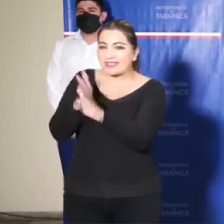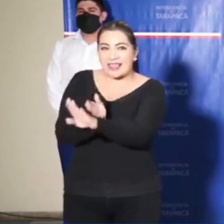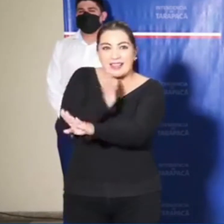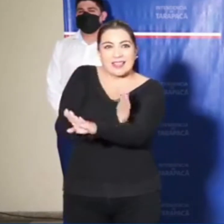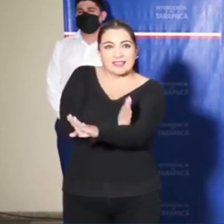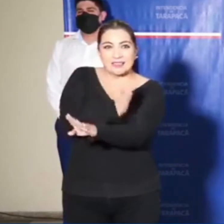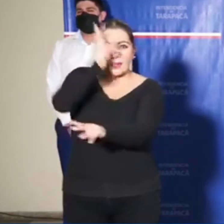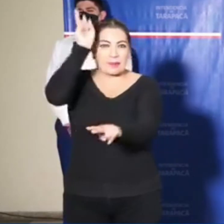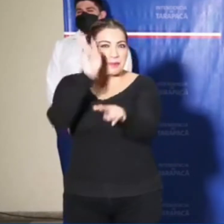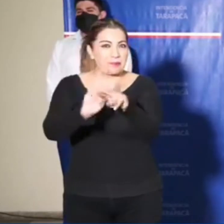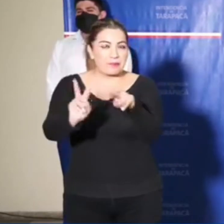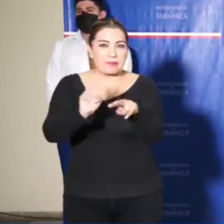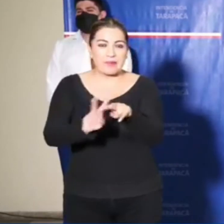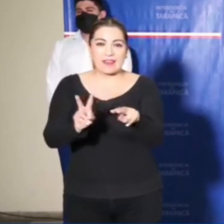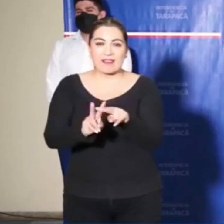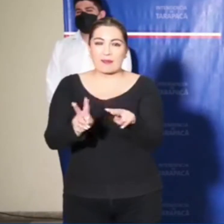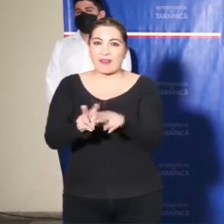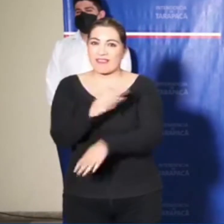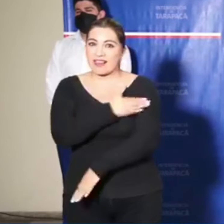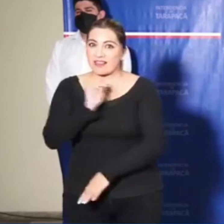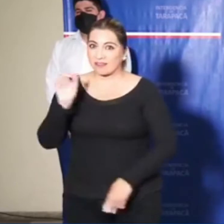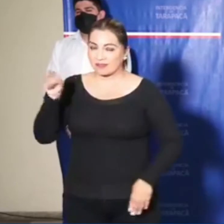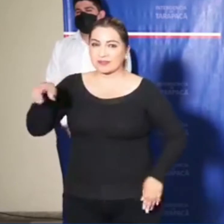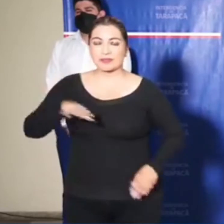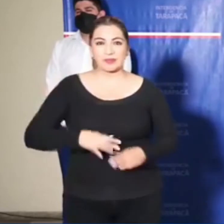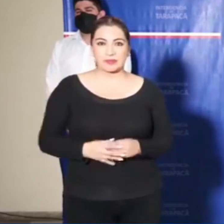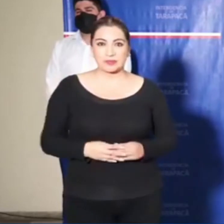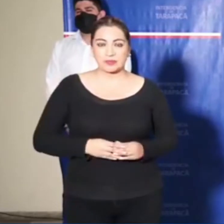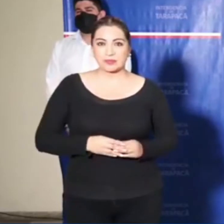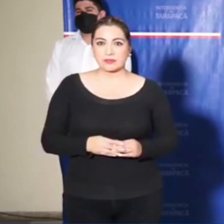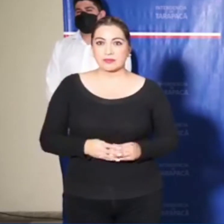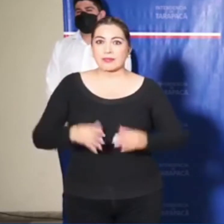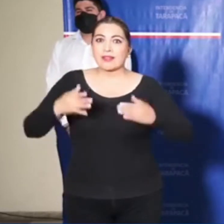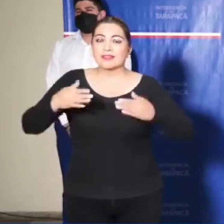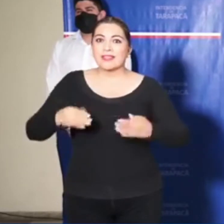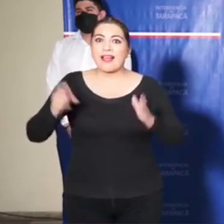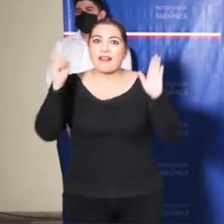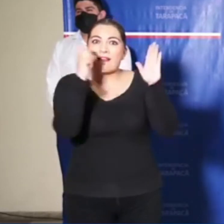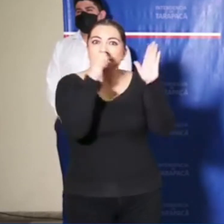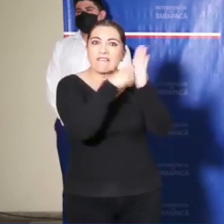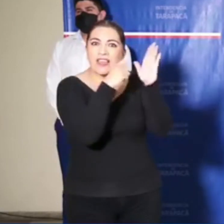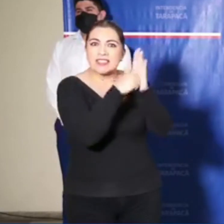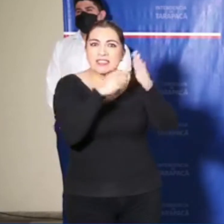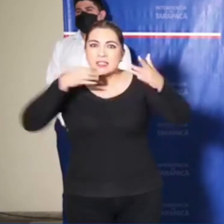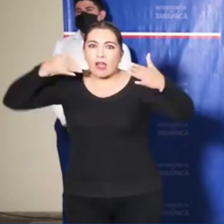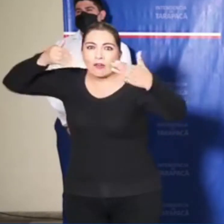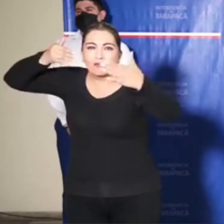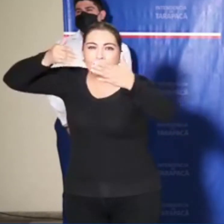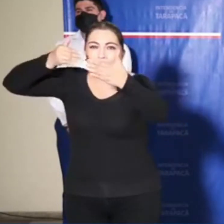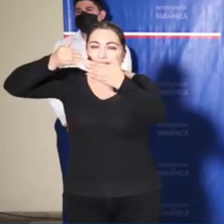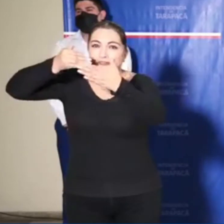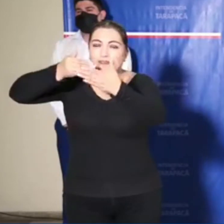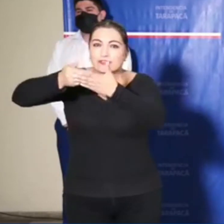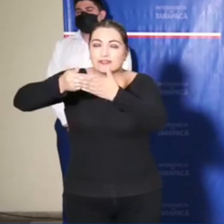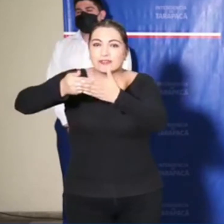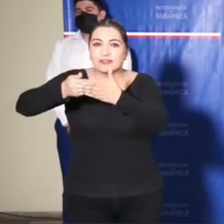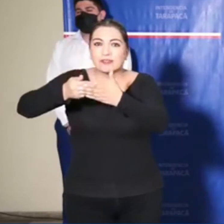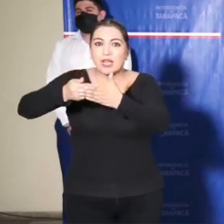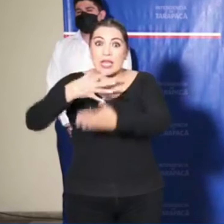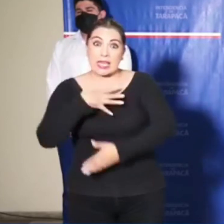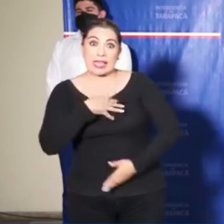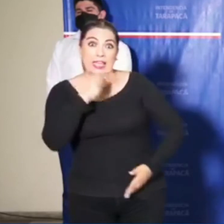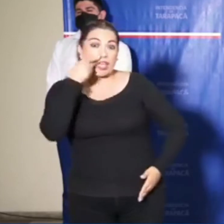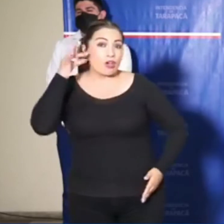comenzaban a preparar su peregrinación. Es que ya se acercaba la cita de cada año de los hijos con su